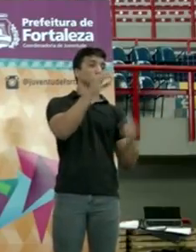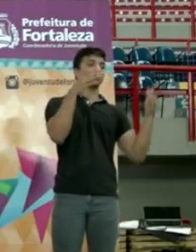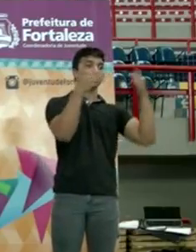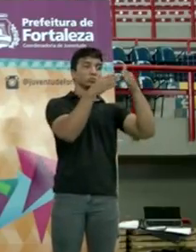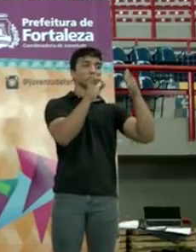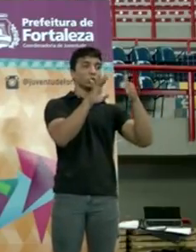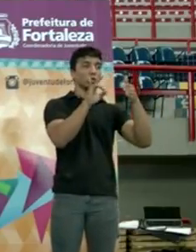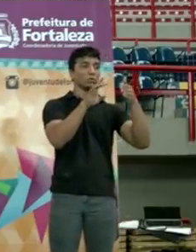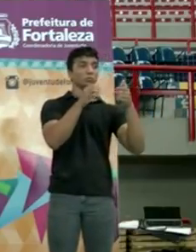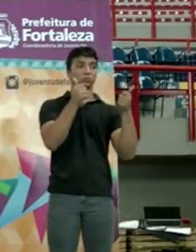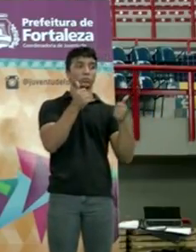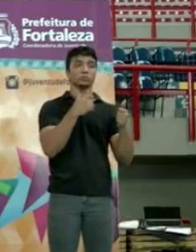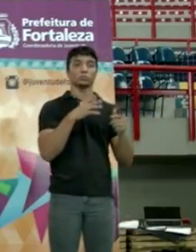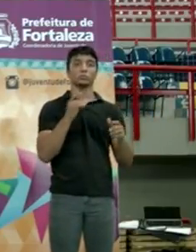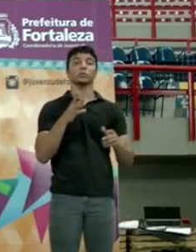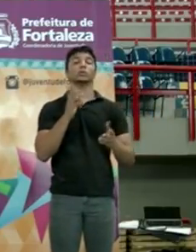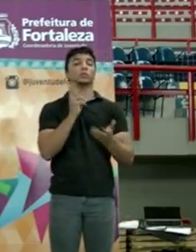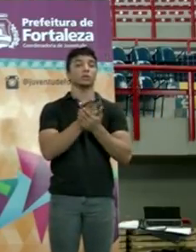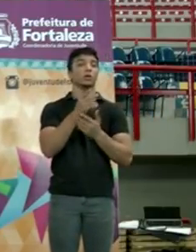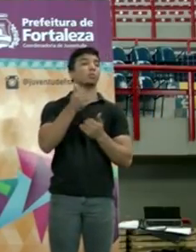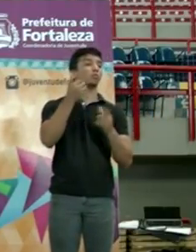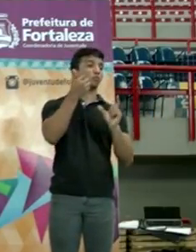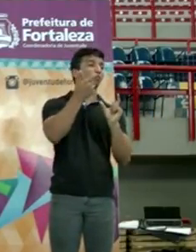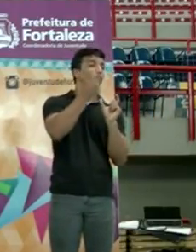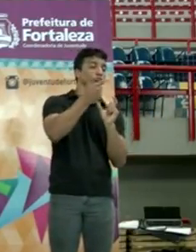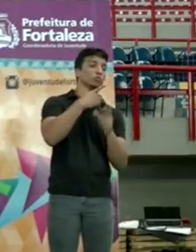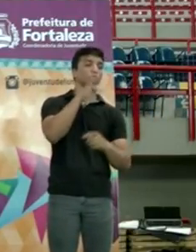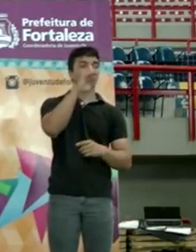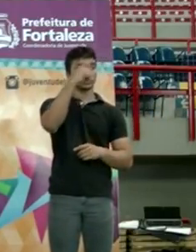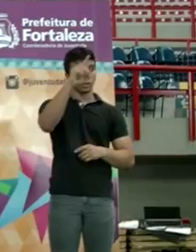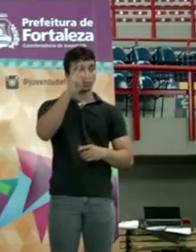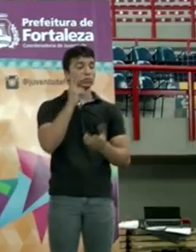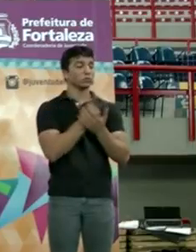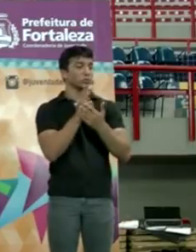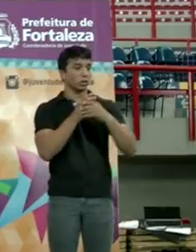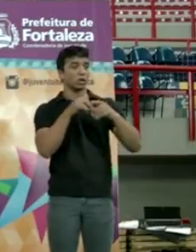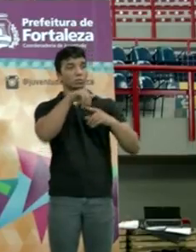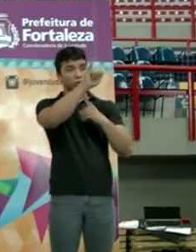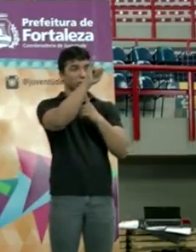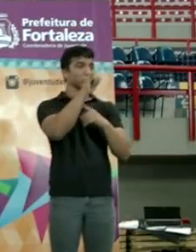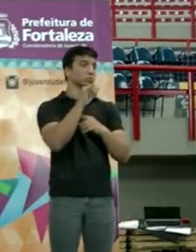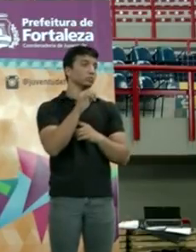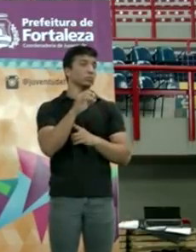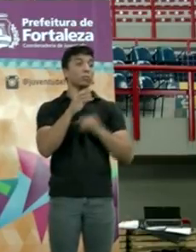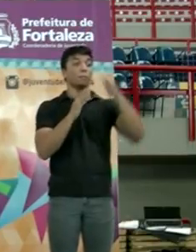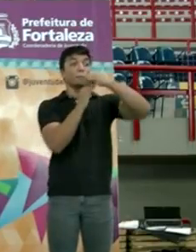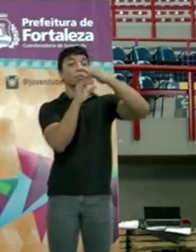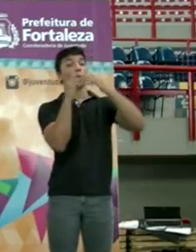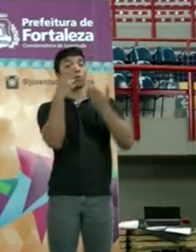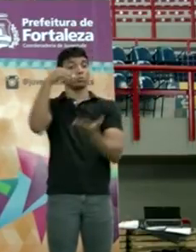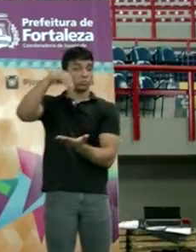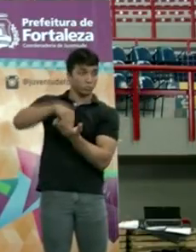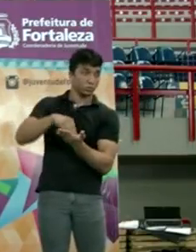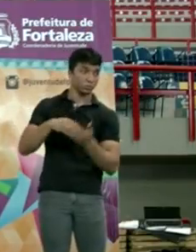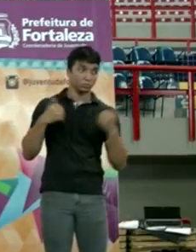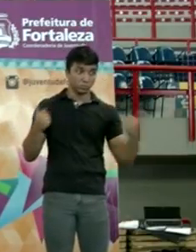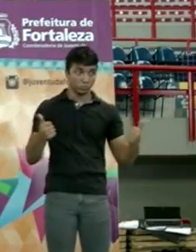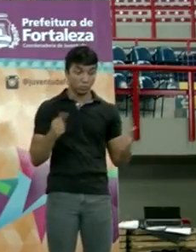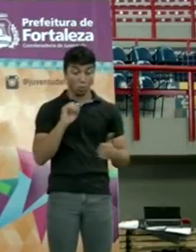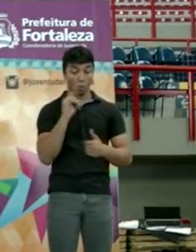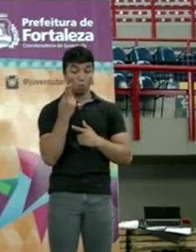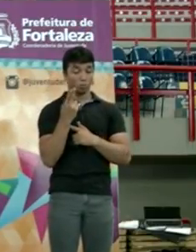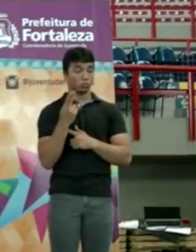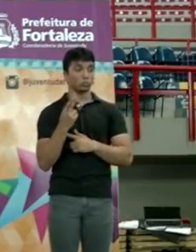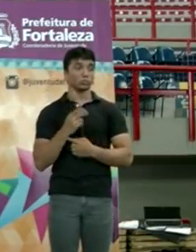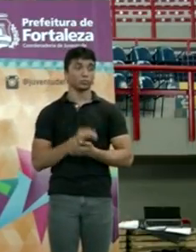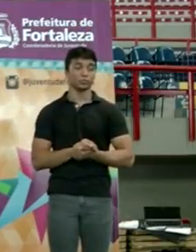y. Quem é máximo e quem é mínimo de uma função é sempre o y. Beleza? Vamos fazer o